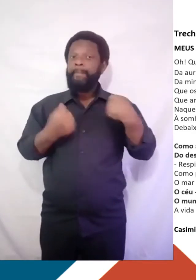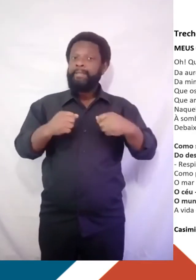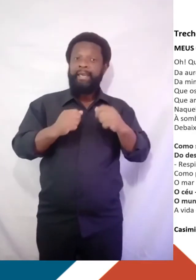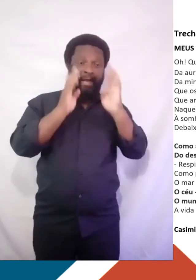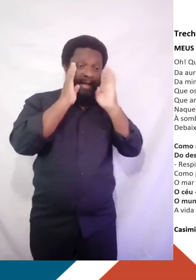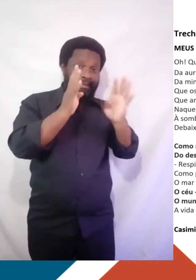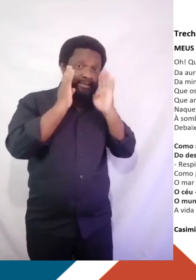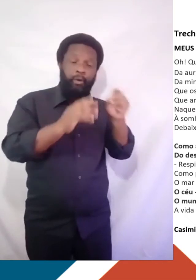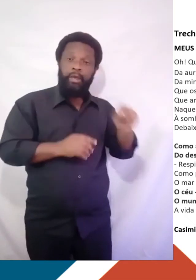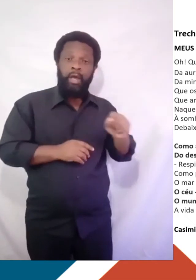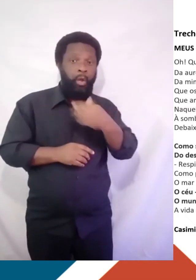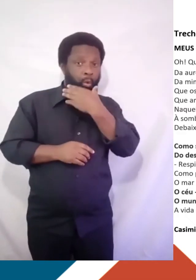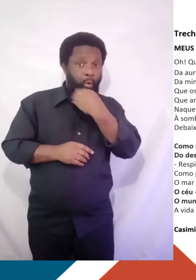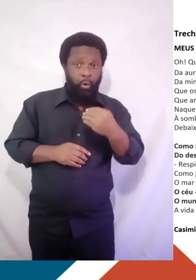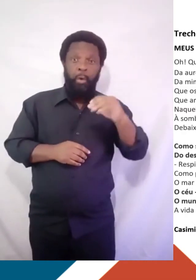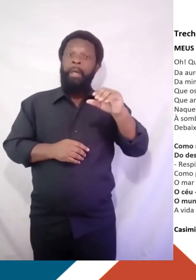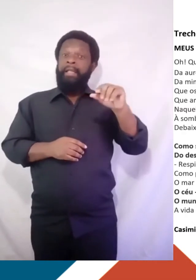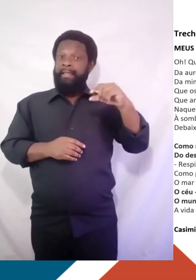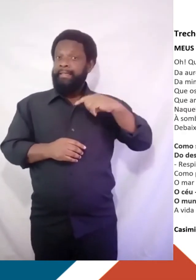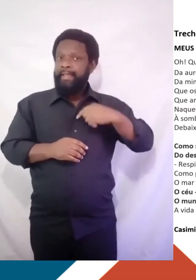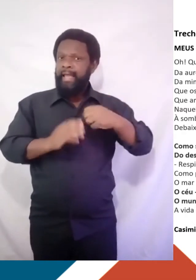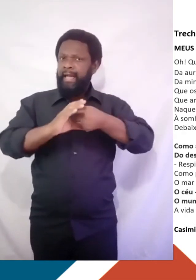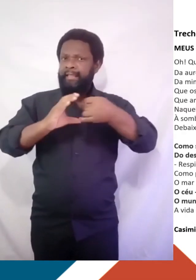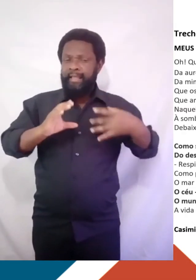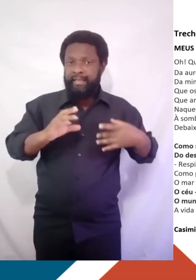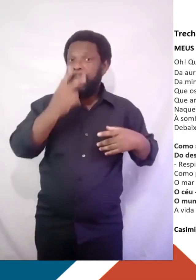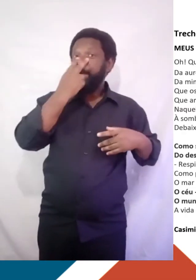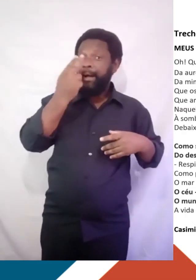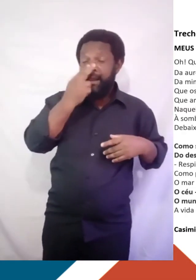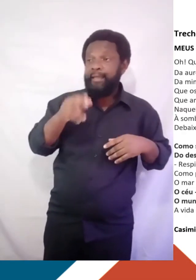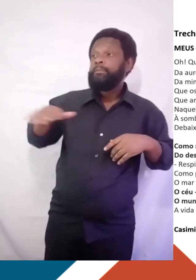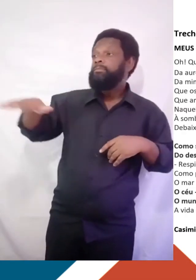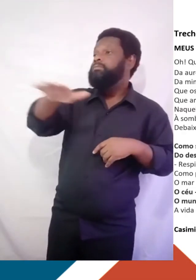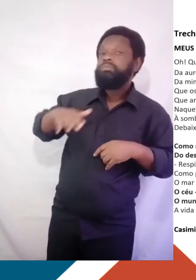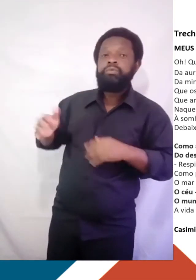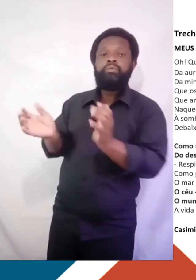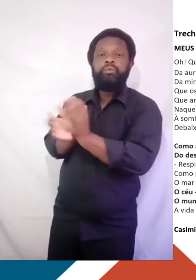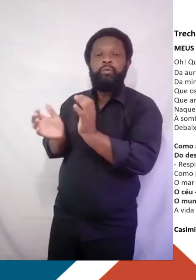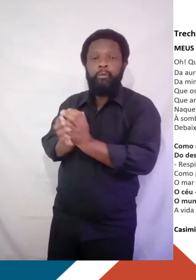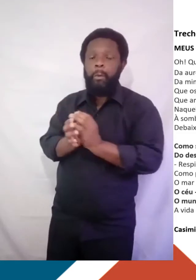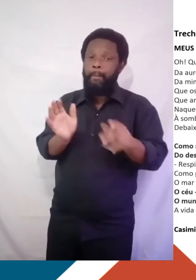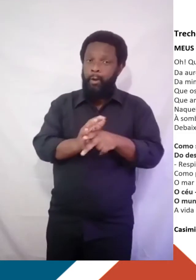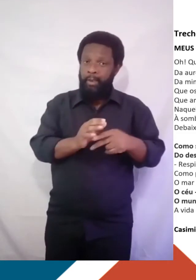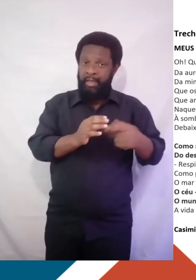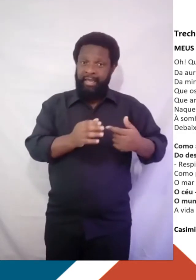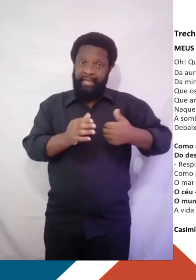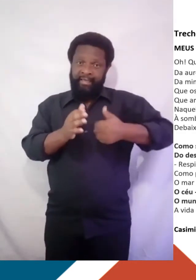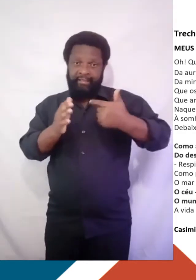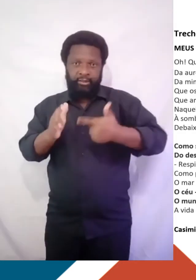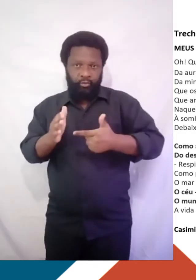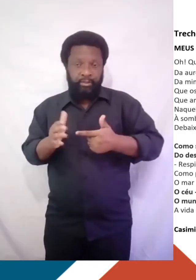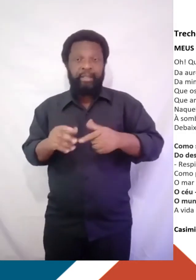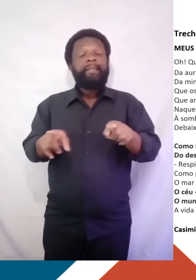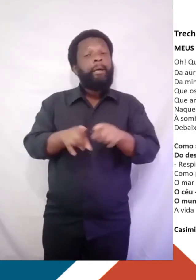manter em mente que Casimiro de Abreu também mostra características semelhantes aos demais poetas da segunda geração, já que